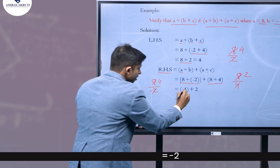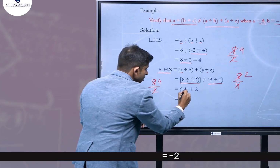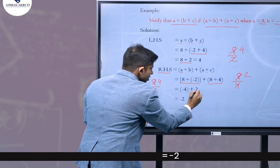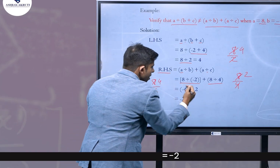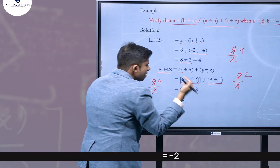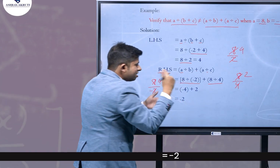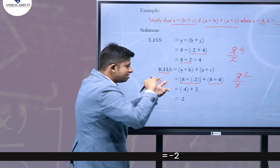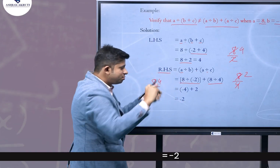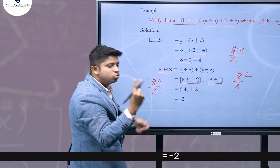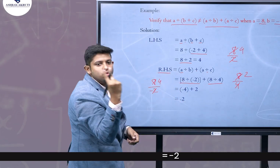-2.